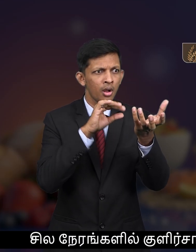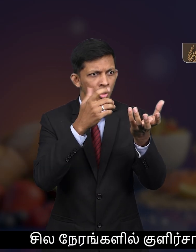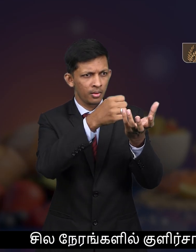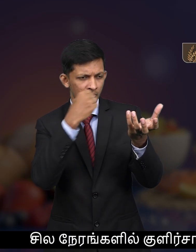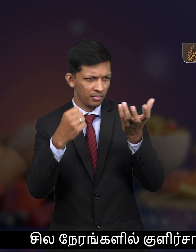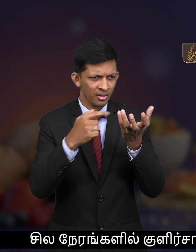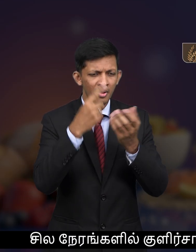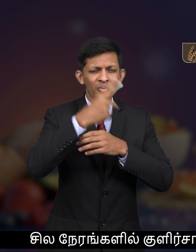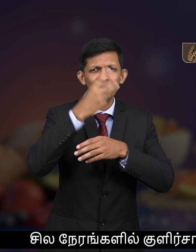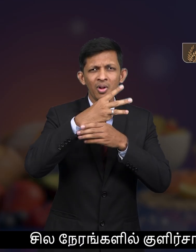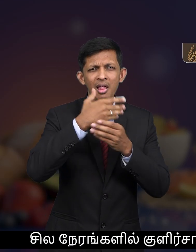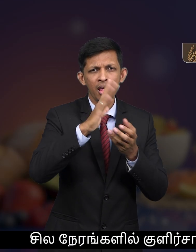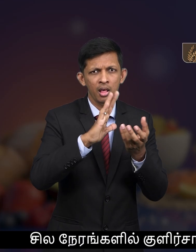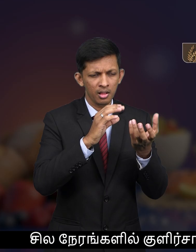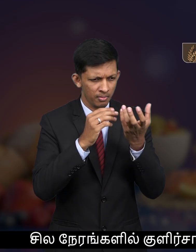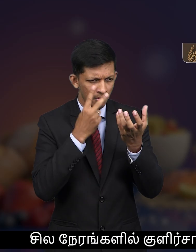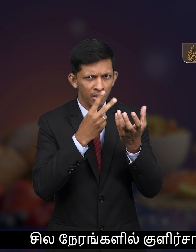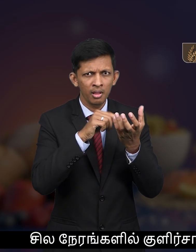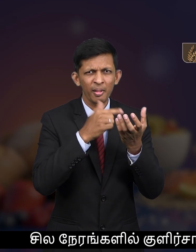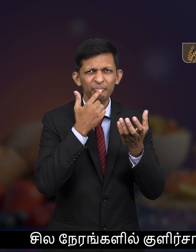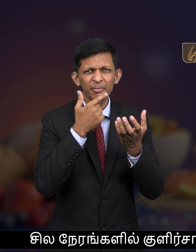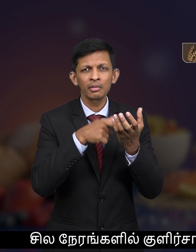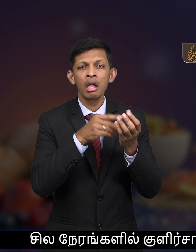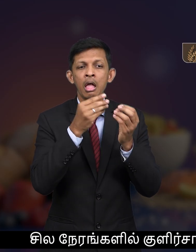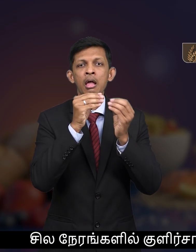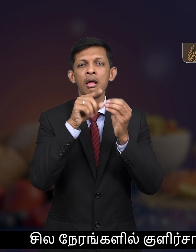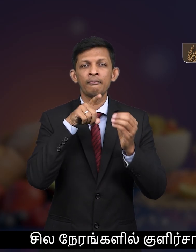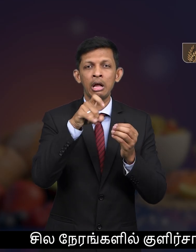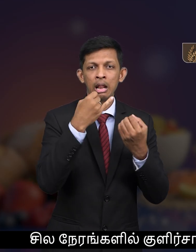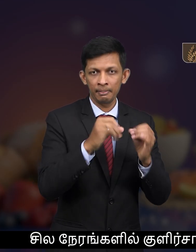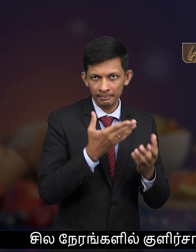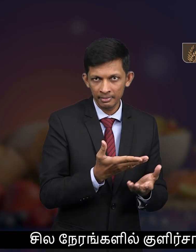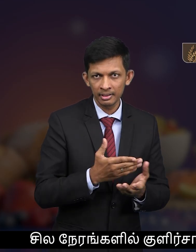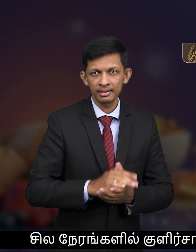நேரங்களில் குளிர்சாதன பெட்டியில் கூட இவை நடக்கும்.